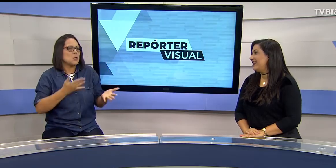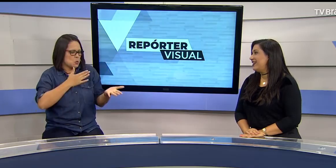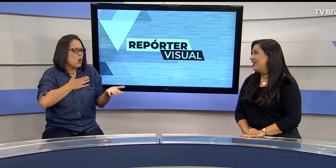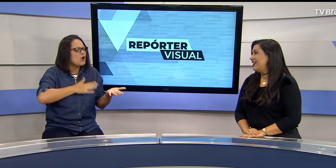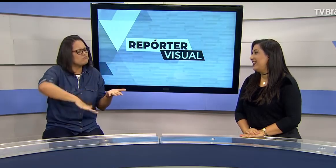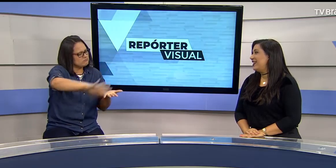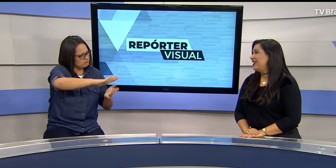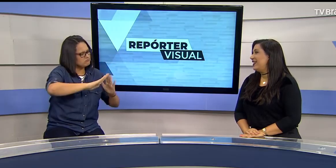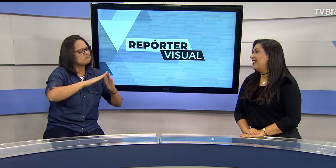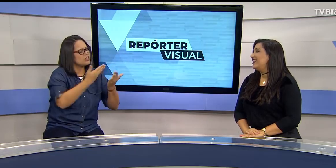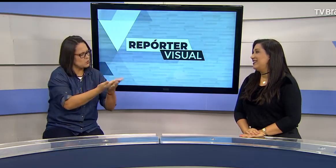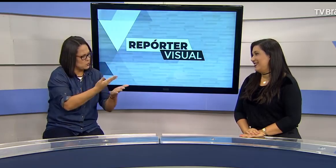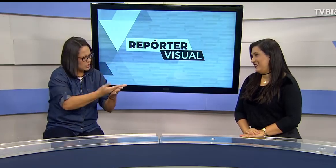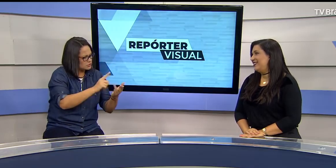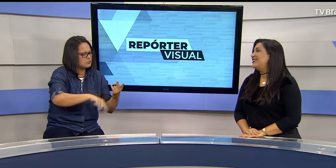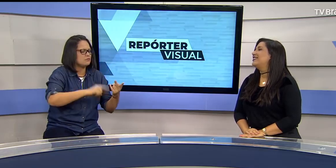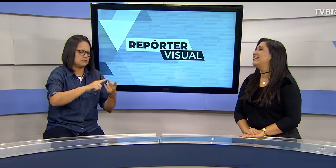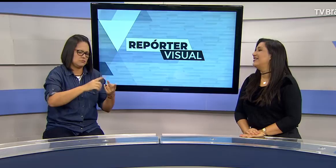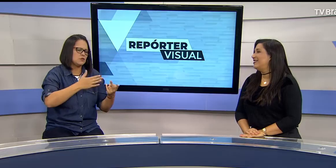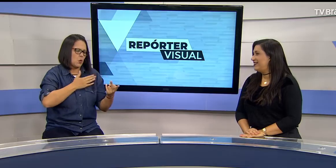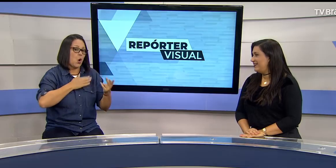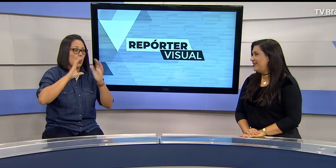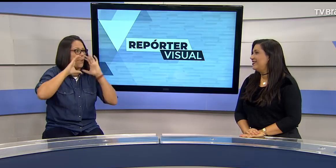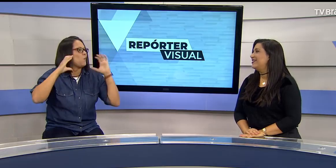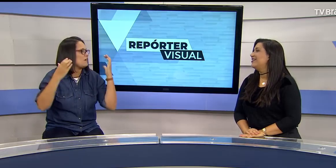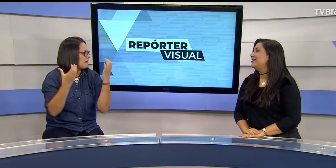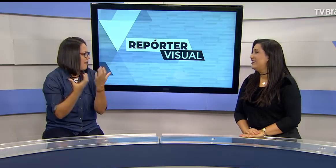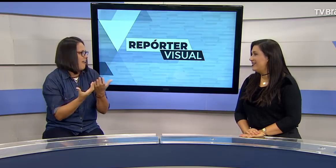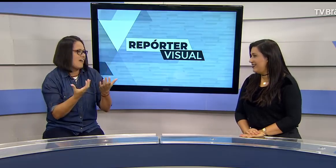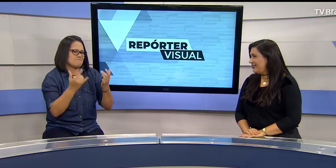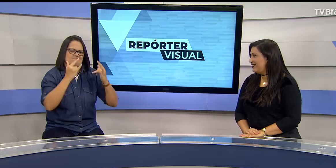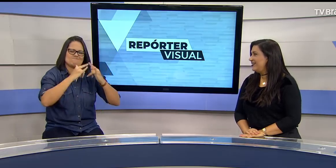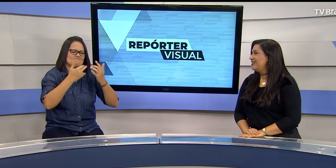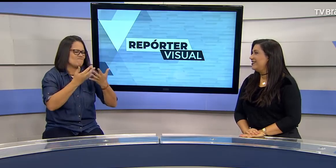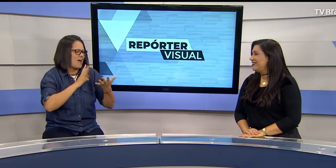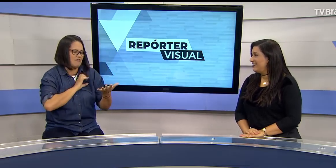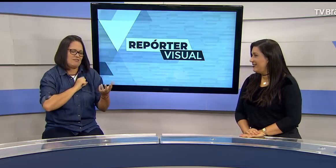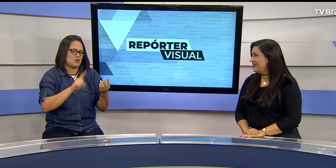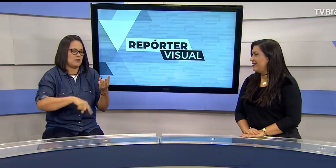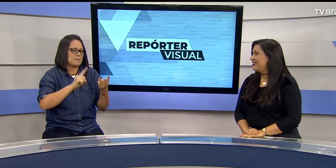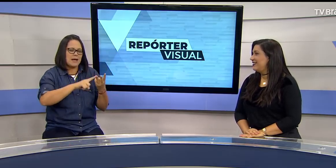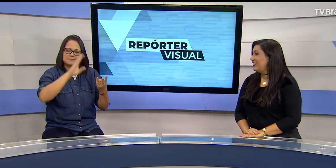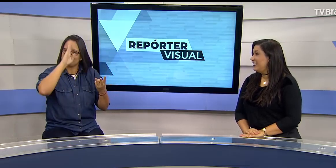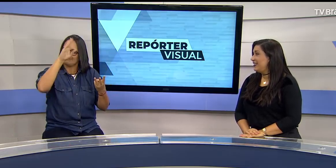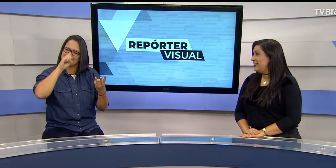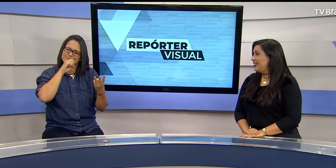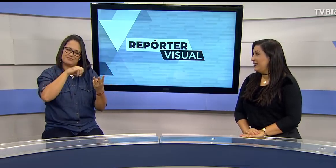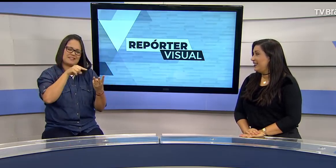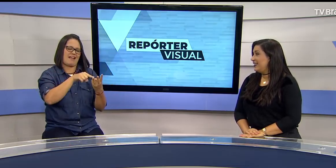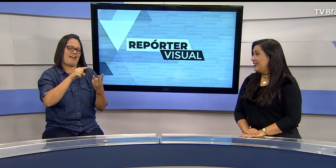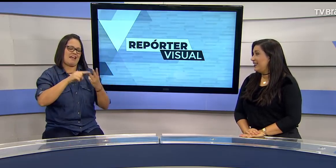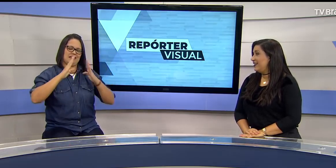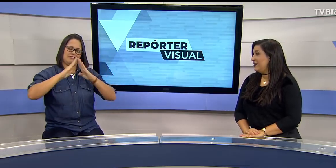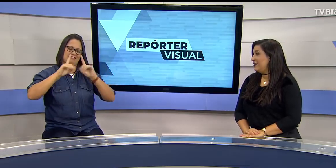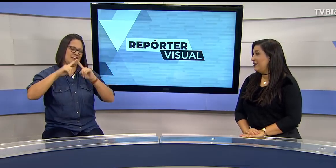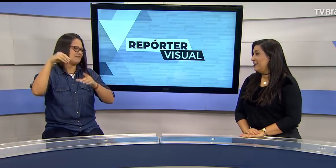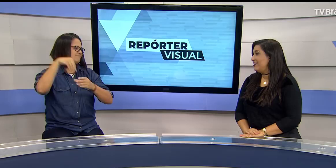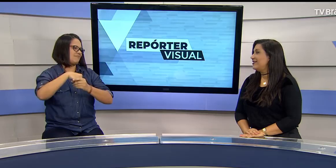feliz com o que faço. Gosto da área educacional, interpretação, de conferências, congressos. Amo trabalhar nos congressos